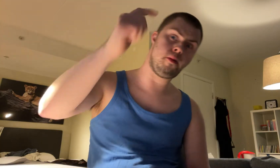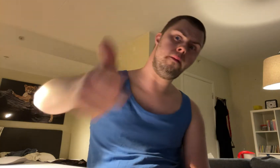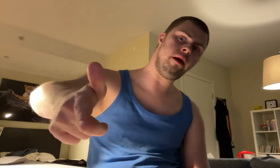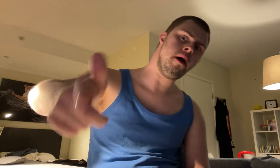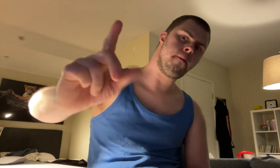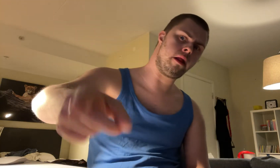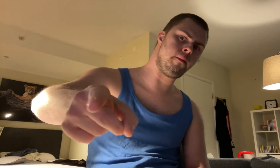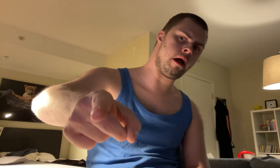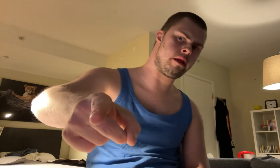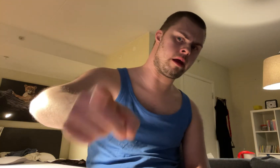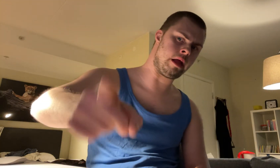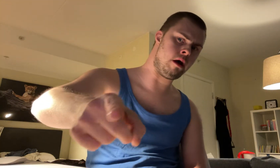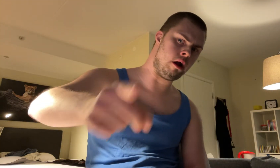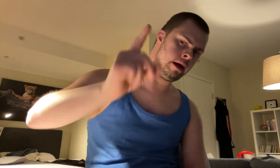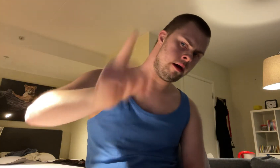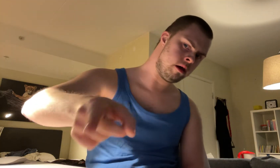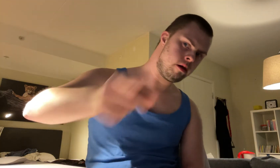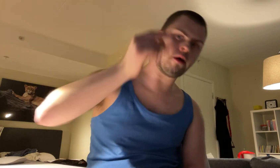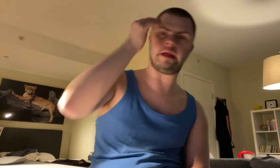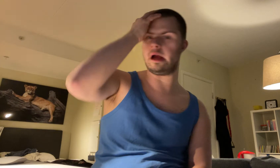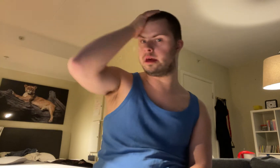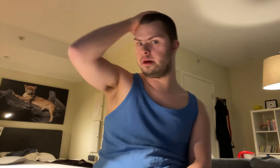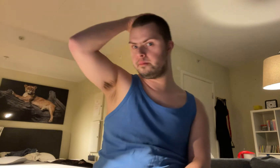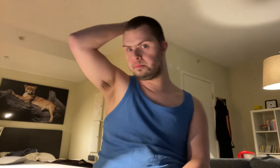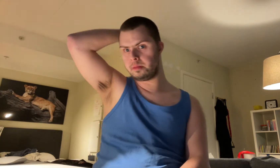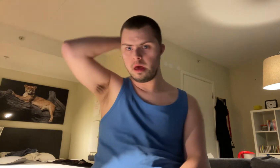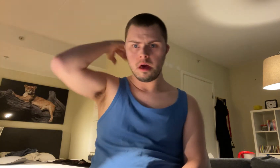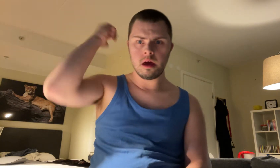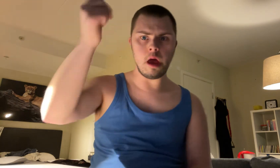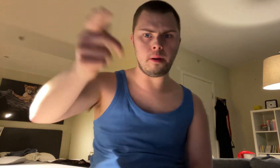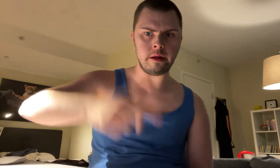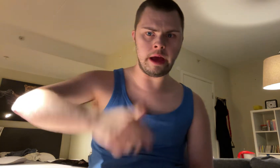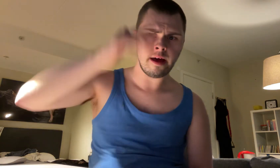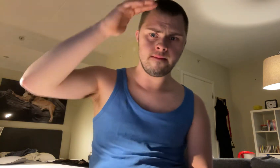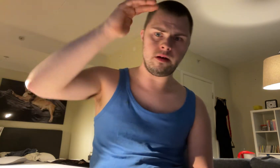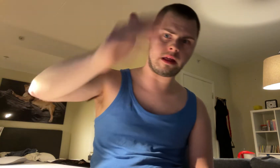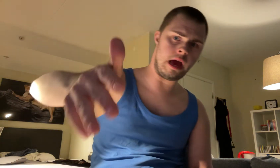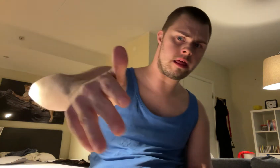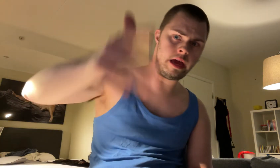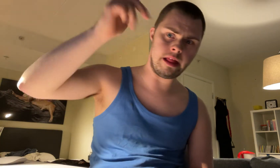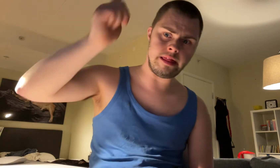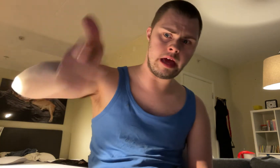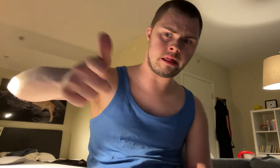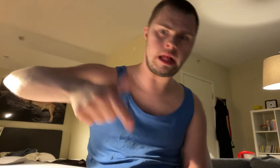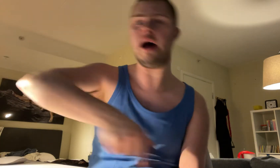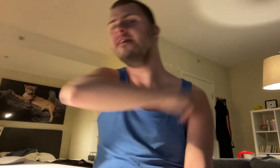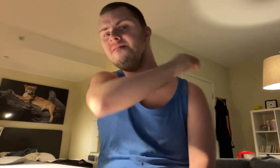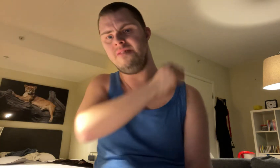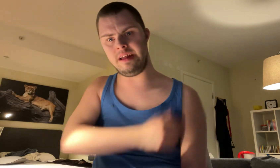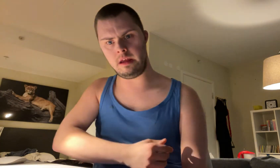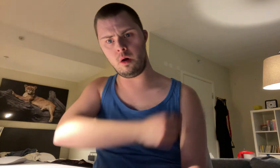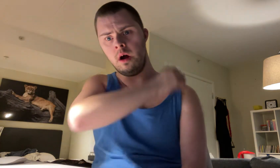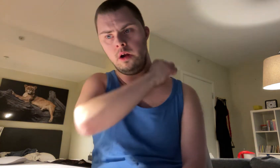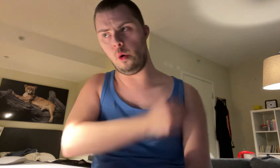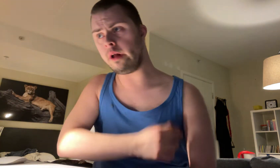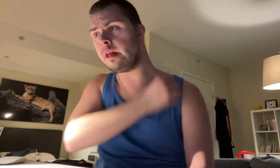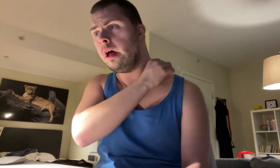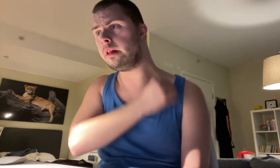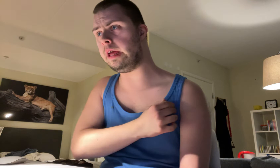på min prenumerantkanal. Ja, tack. Det är bara det. Vi ses i nästa video då till